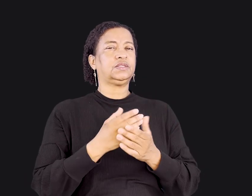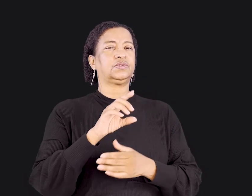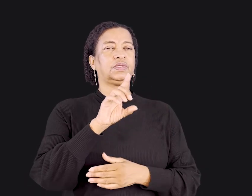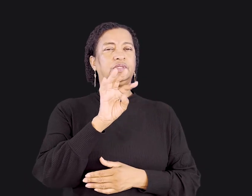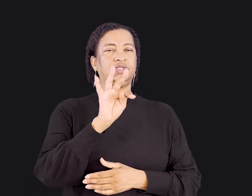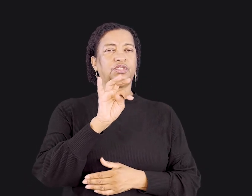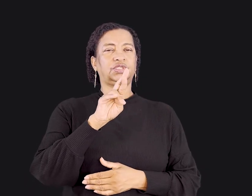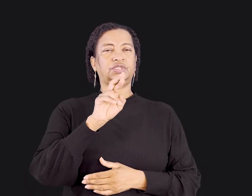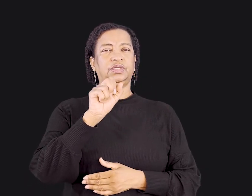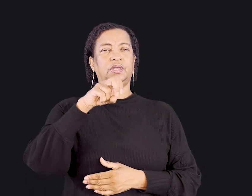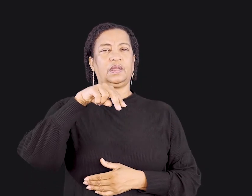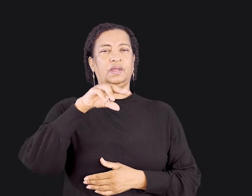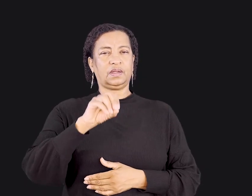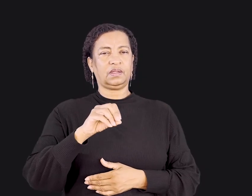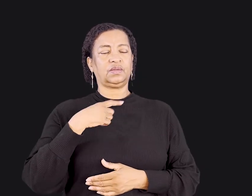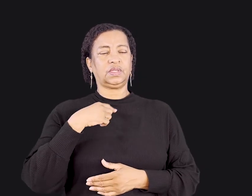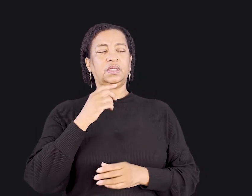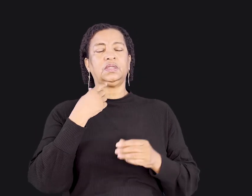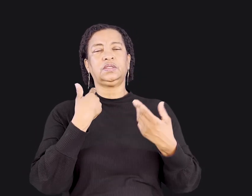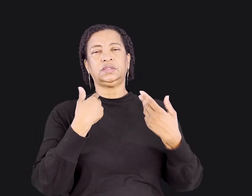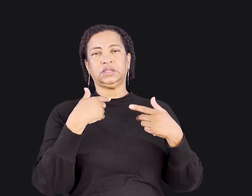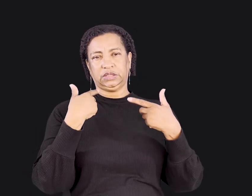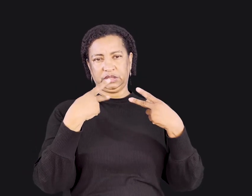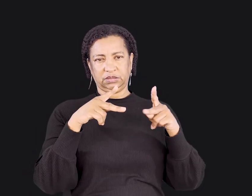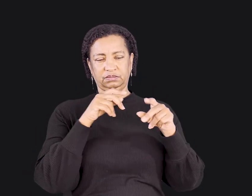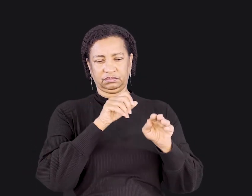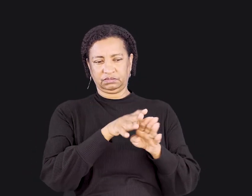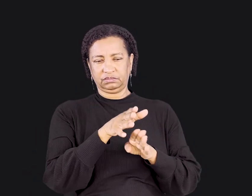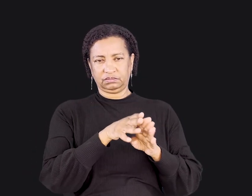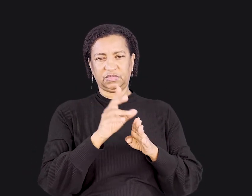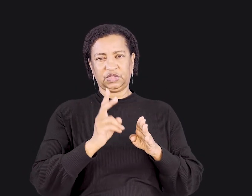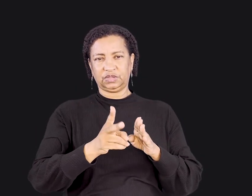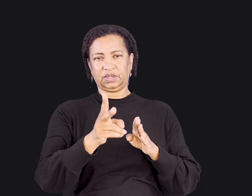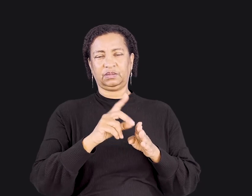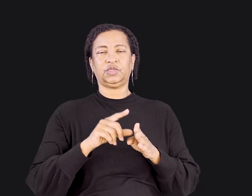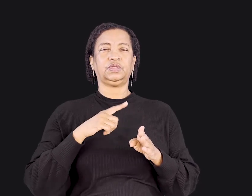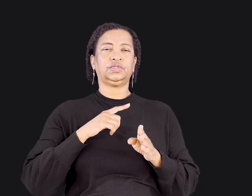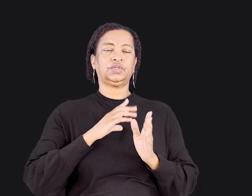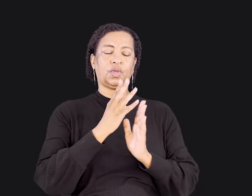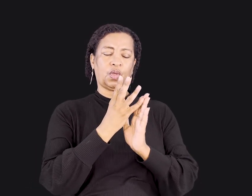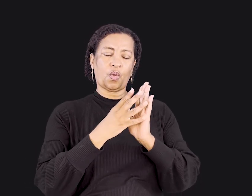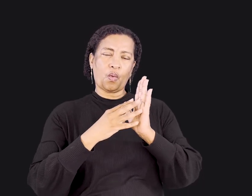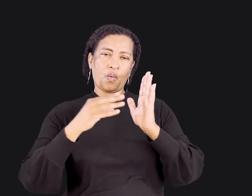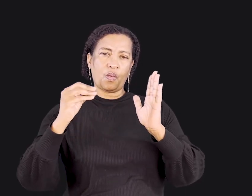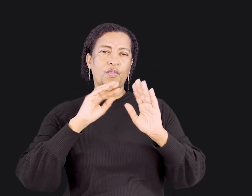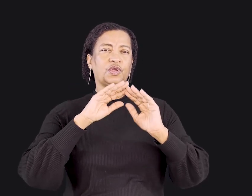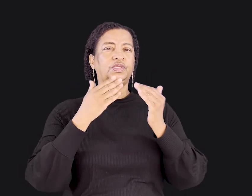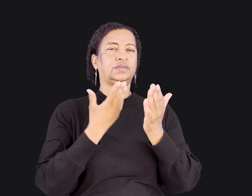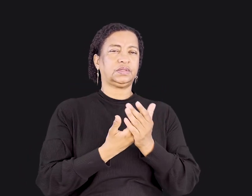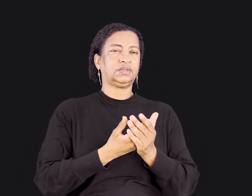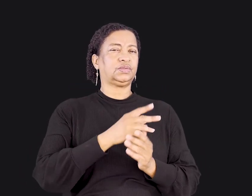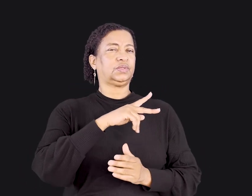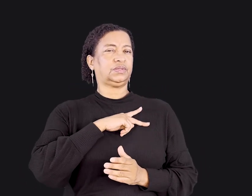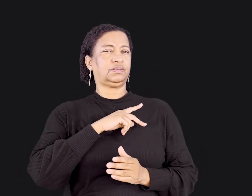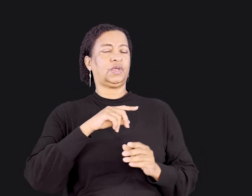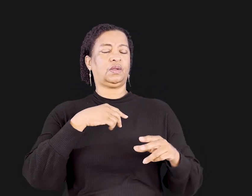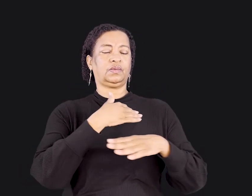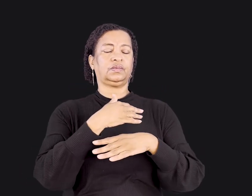diariamente. Minha visão para o ministério Encontro com a Palavra surgiu do modelo da escola de Paulo em Tirano. Paulo ficou